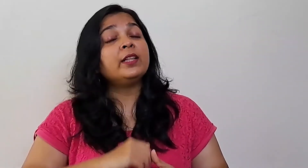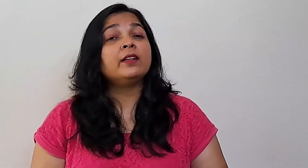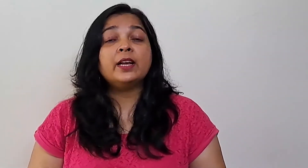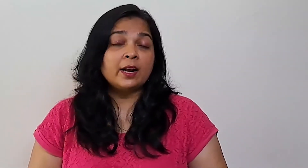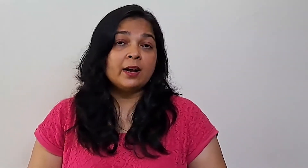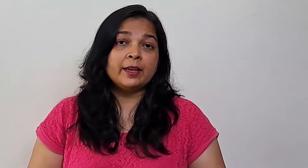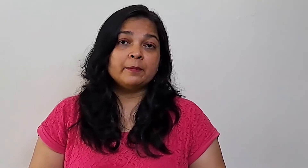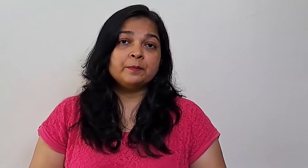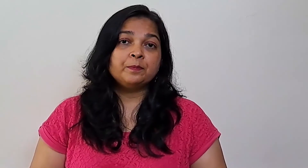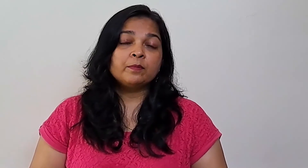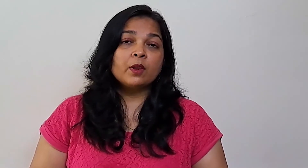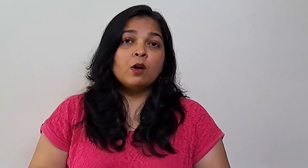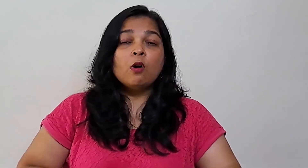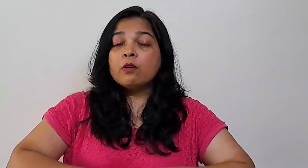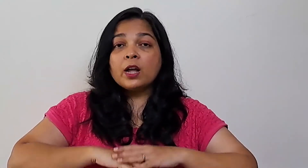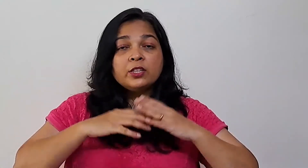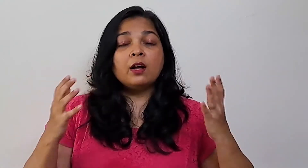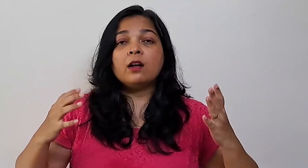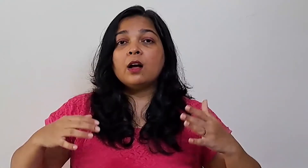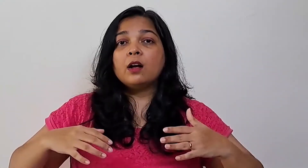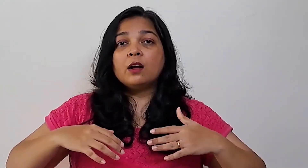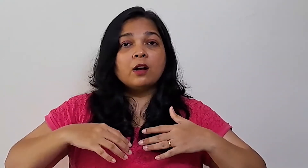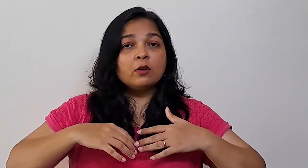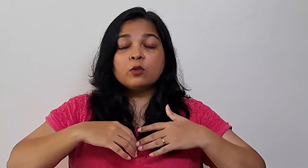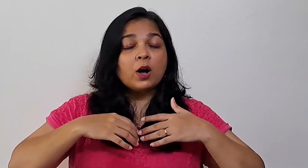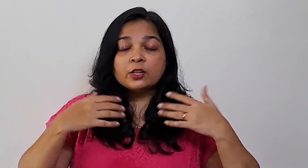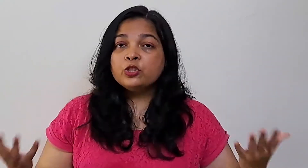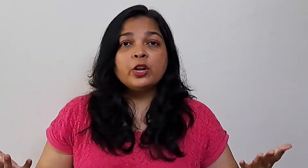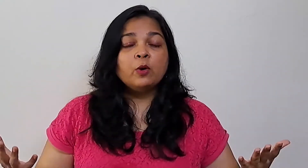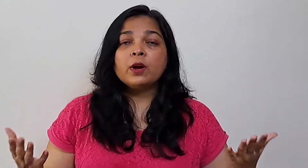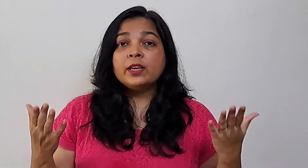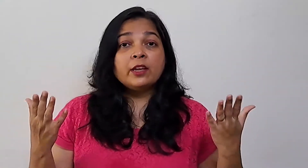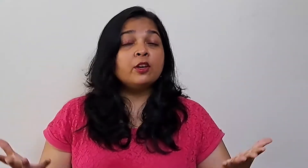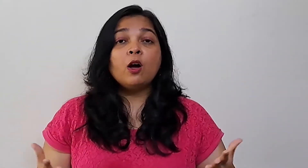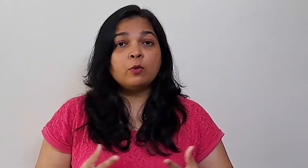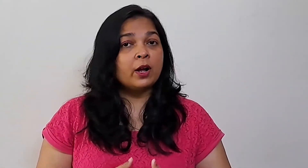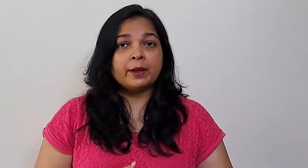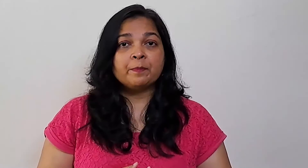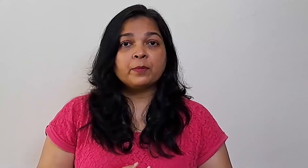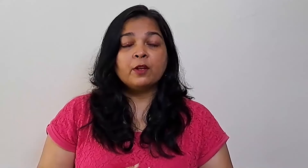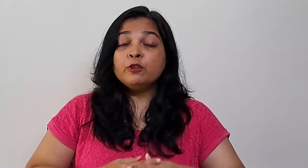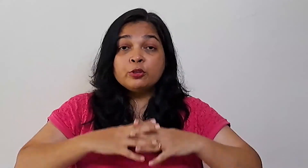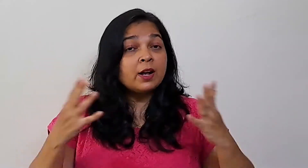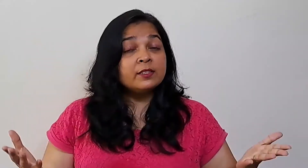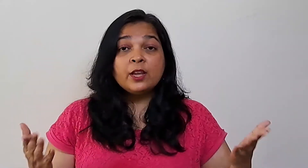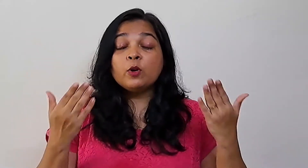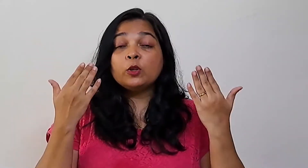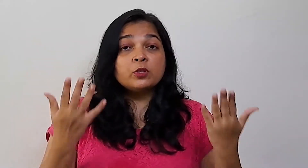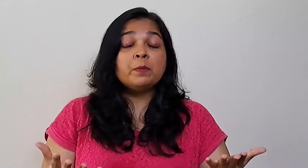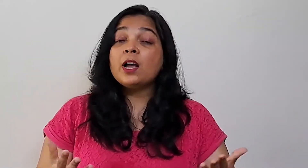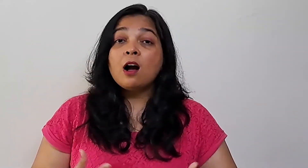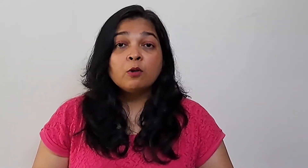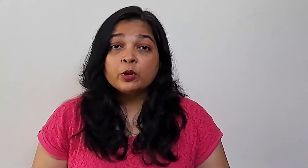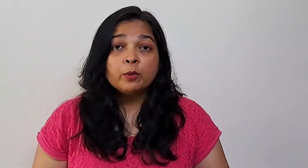पुत्र दी तरह देख रहा आ। ते राजा नूं आश्चर्य होया कि ए की हो रहा आ। उहनां नूं